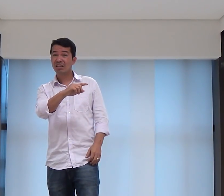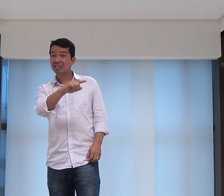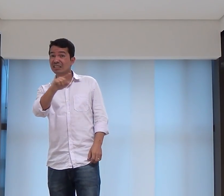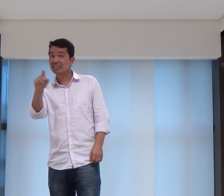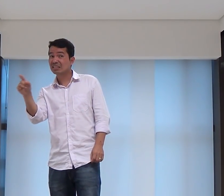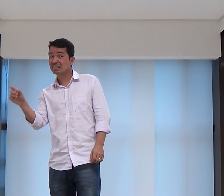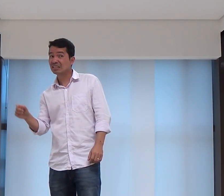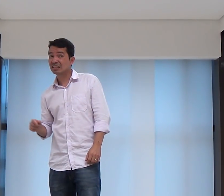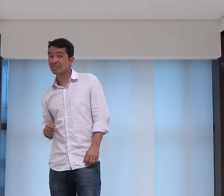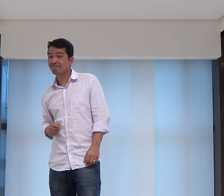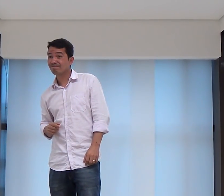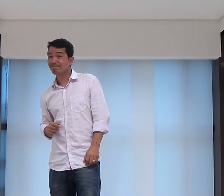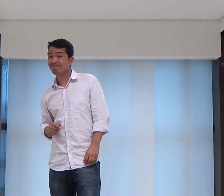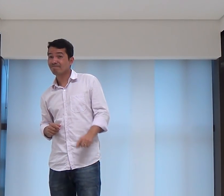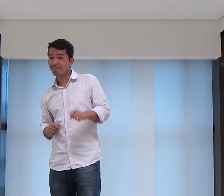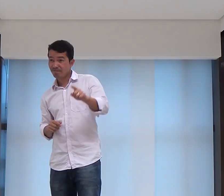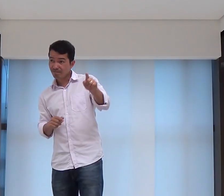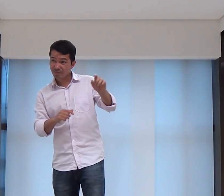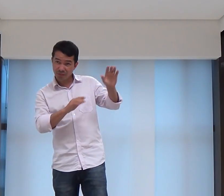Mas aí eu te pergunto,